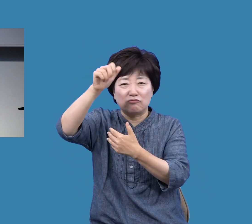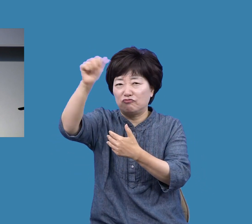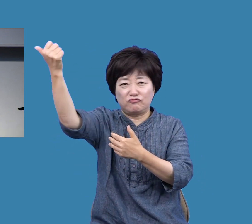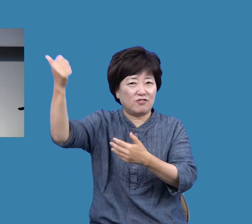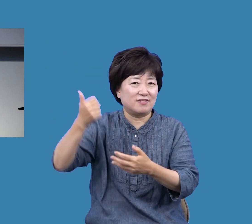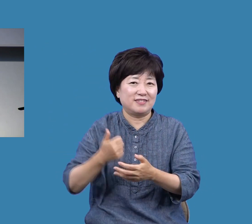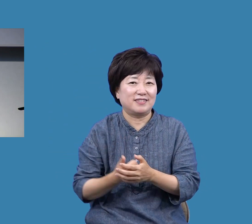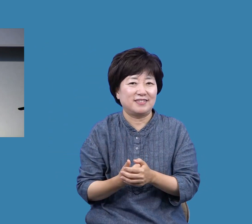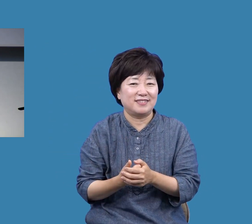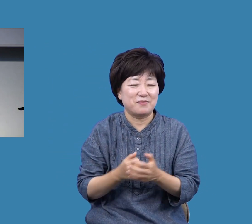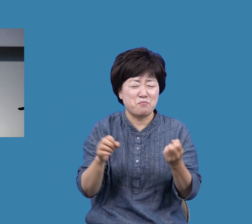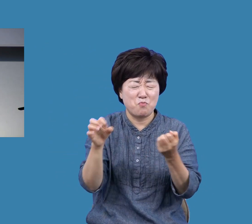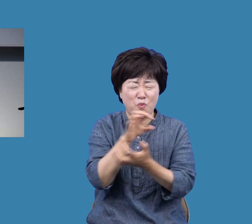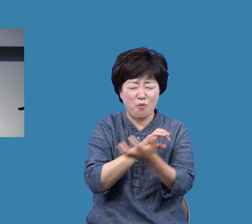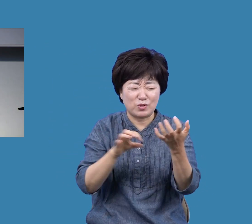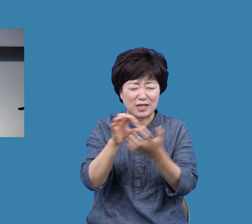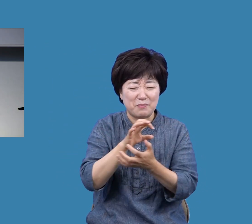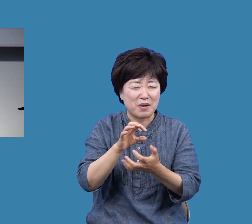영은 복잡하면 죽어요.